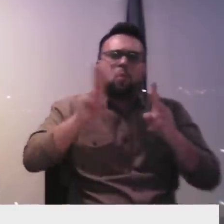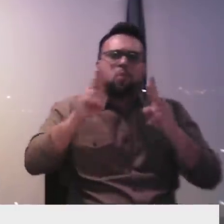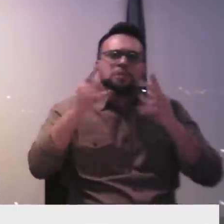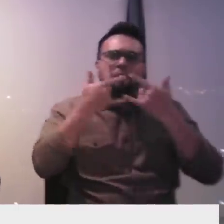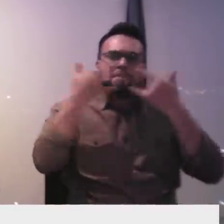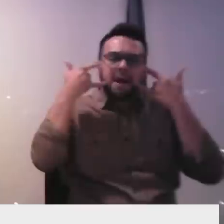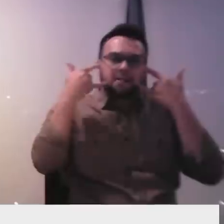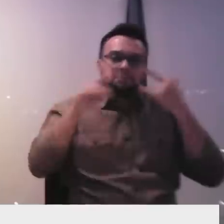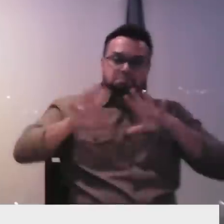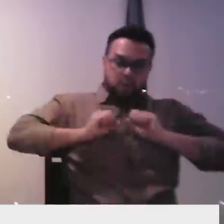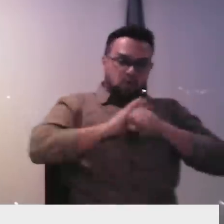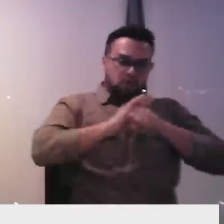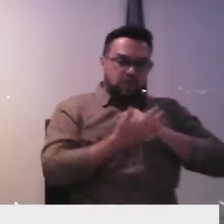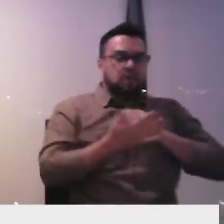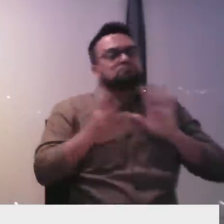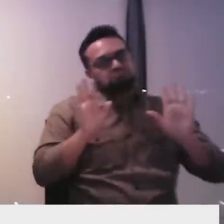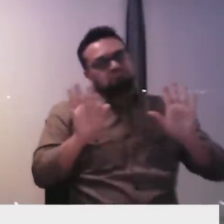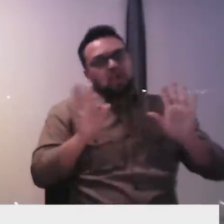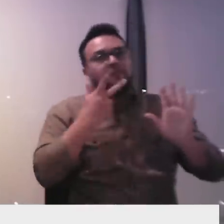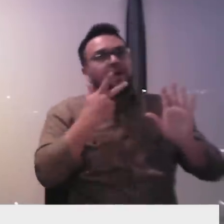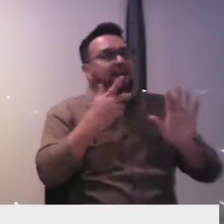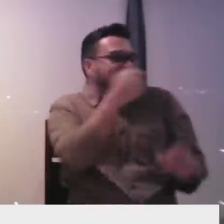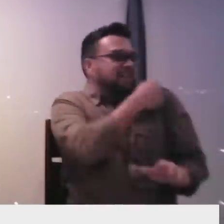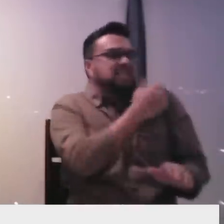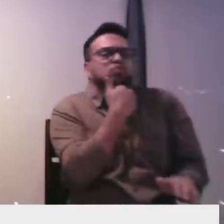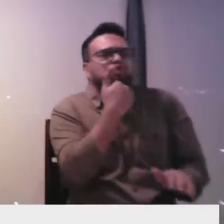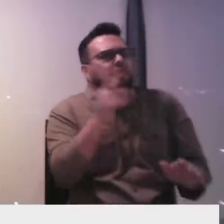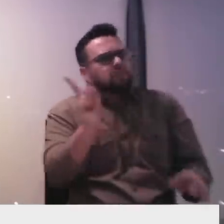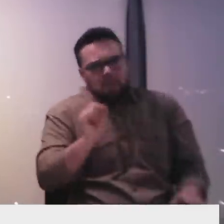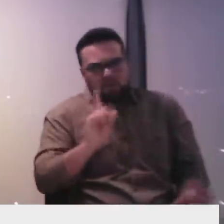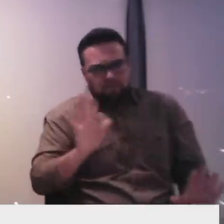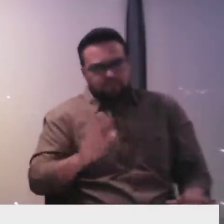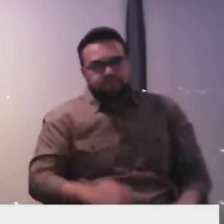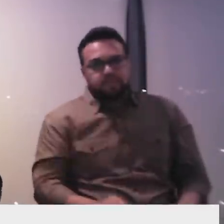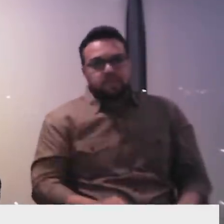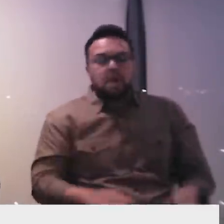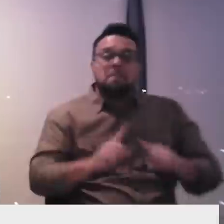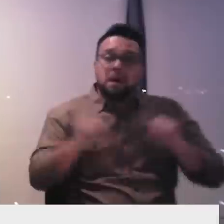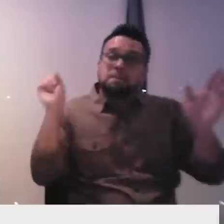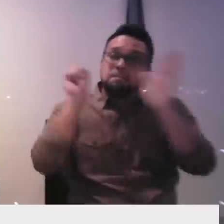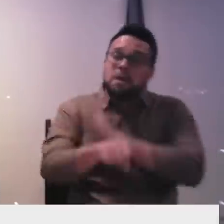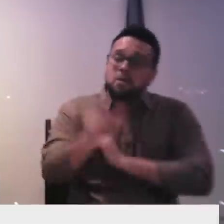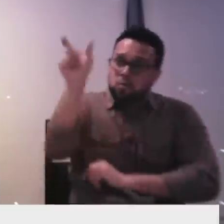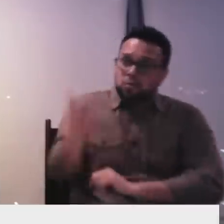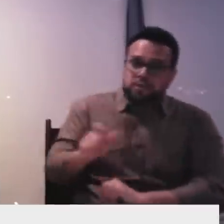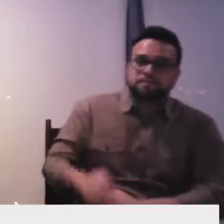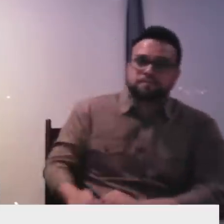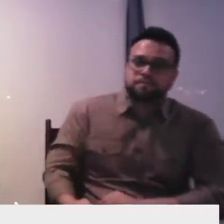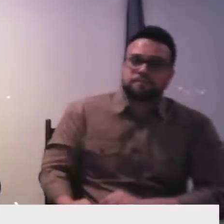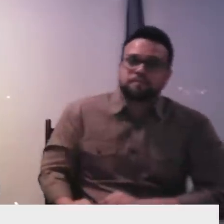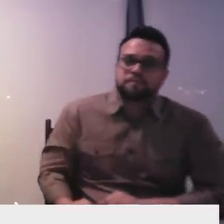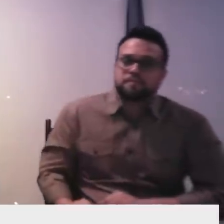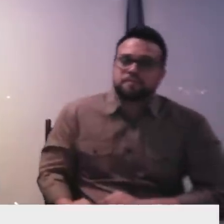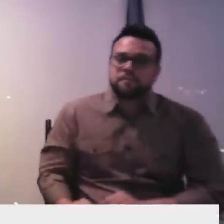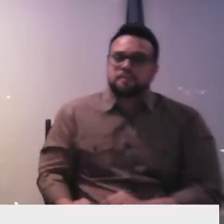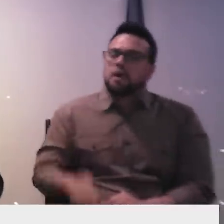vírus. Ninguém quer com isso dizer que a vacina não serve para nada. Pergunte para ele, né? se